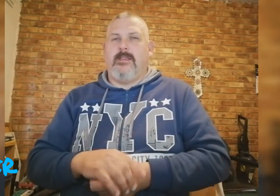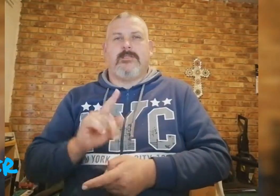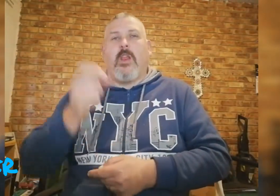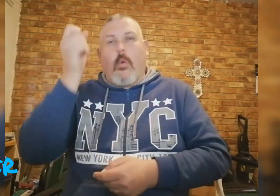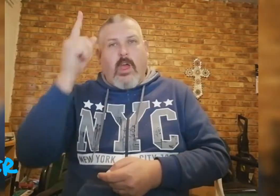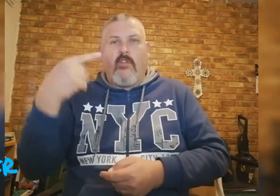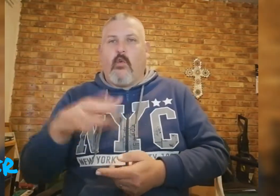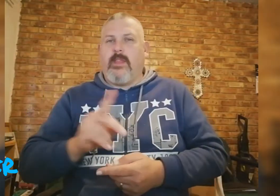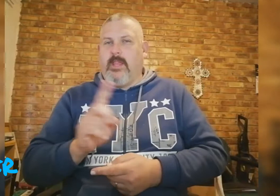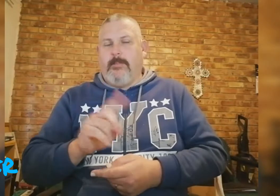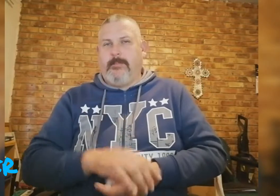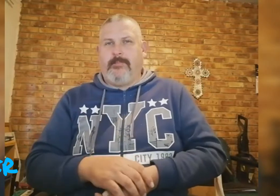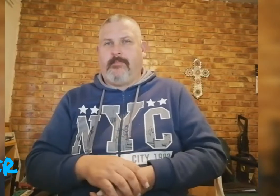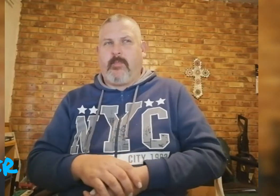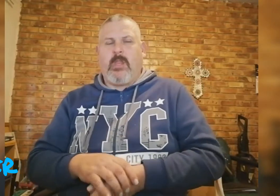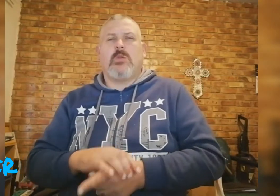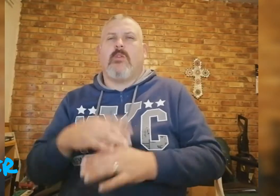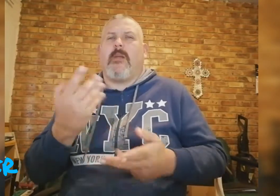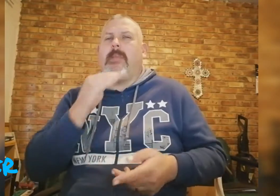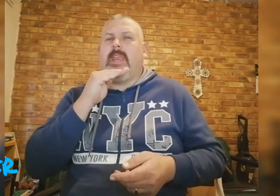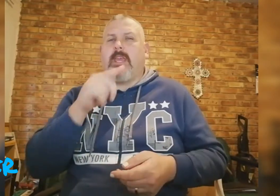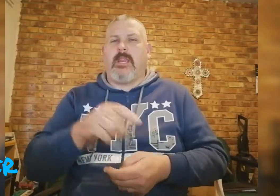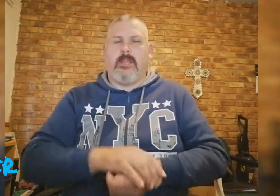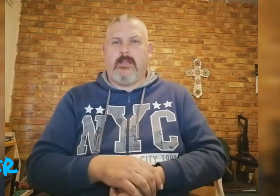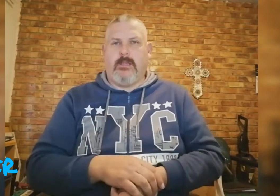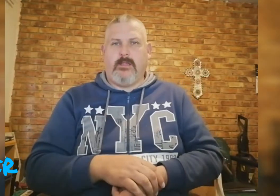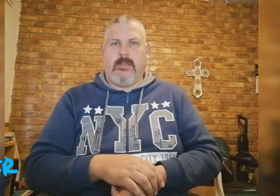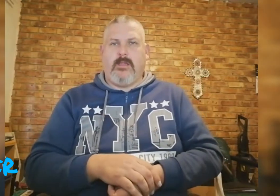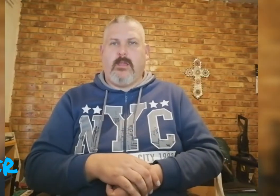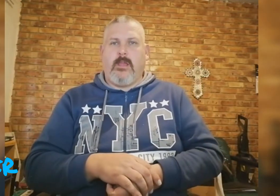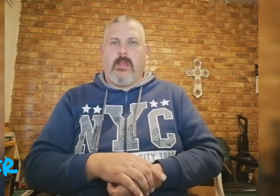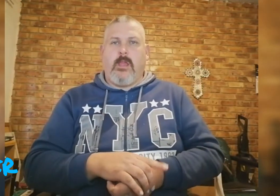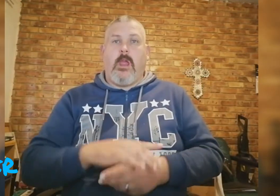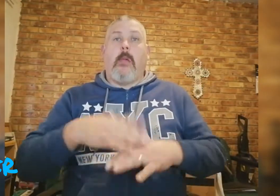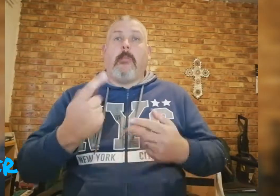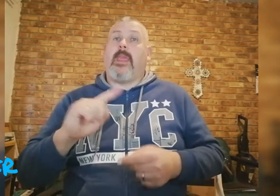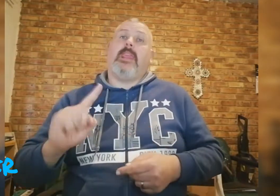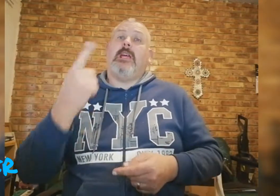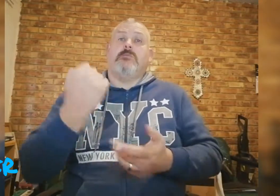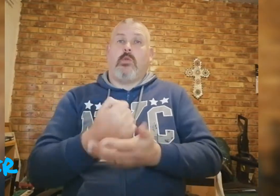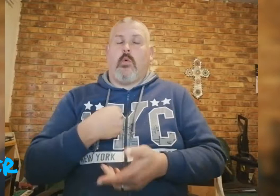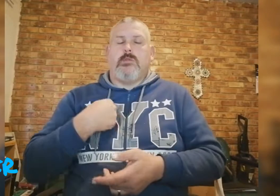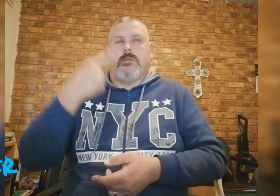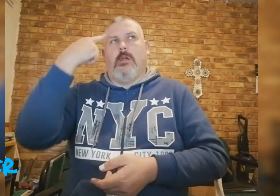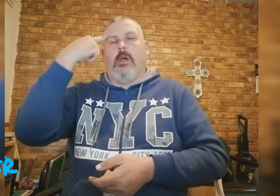gaan nie onthou behoort nie. So wat beteken dit? Maar eerst moet ons